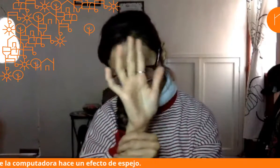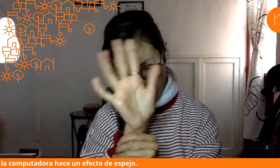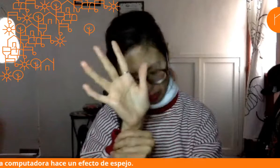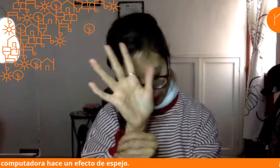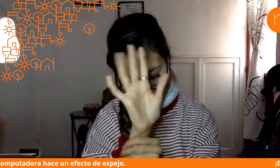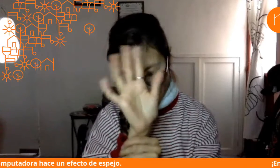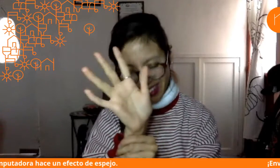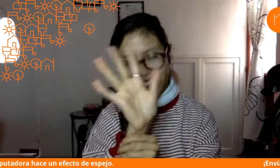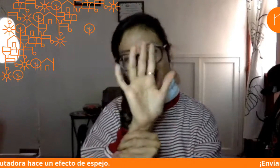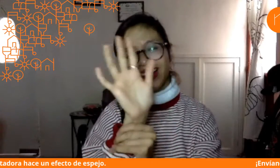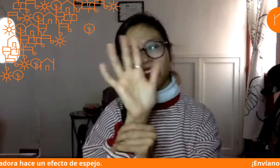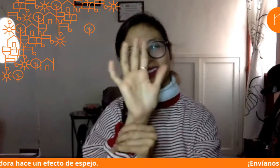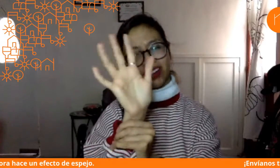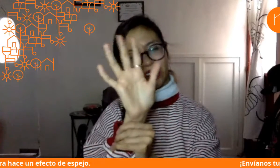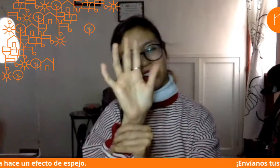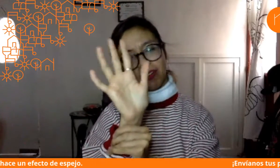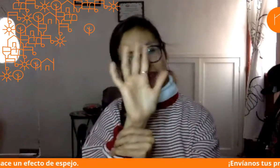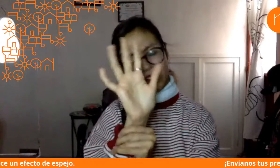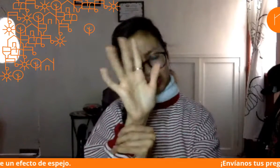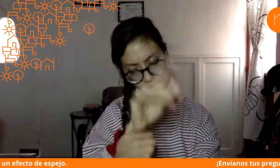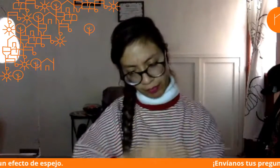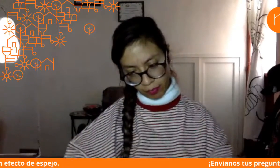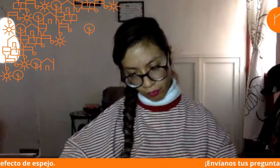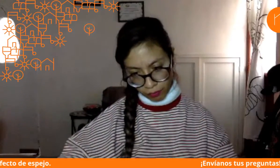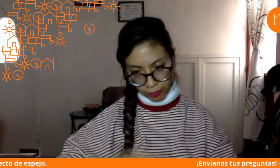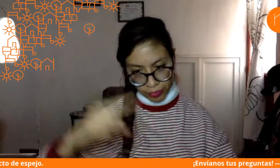mano. Perdón, mano.